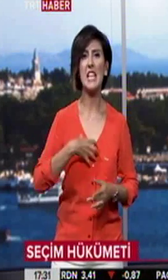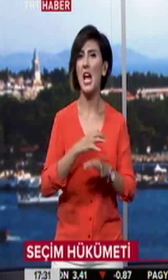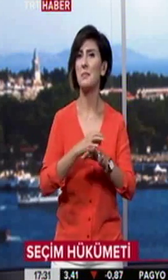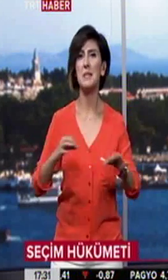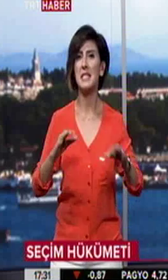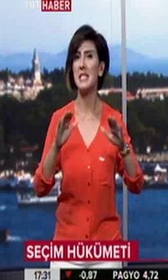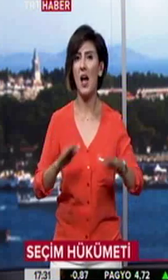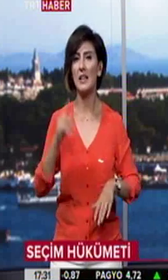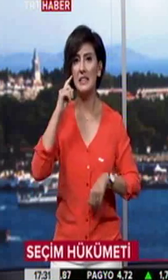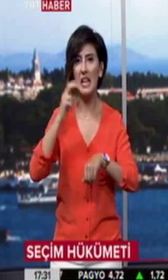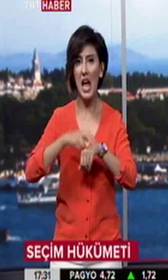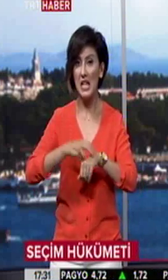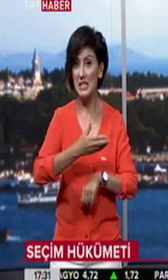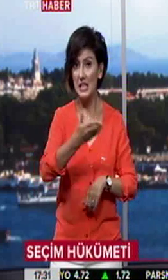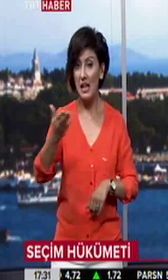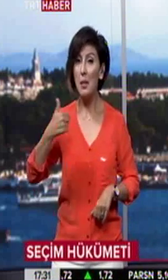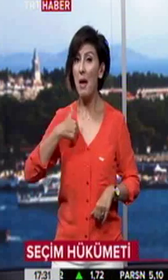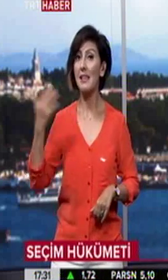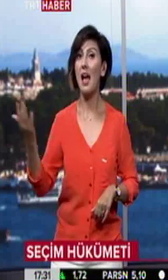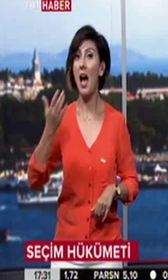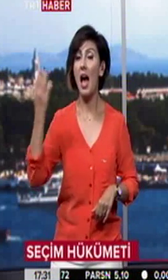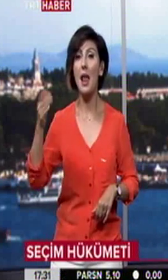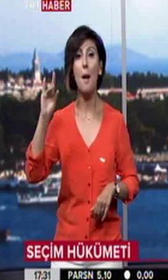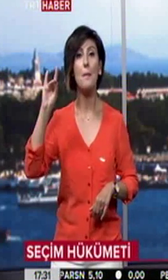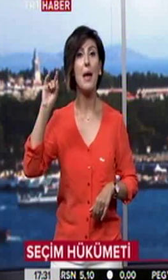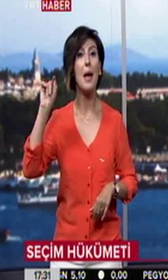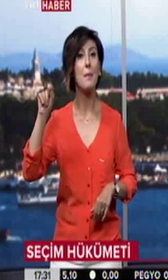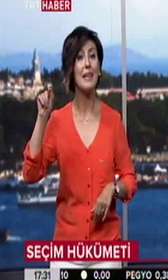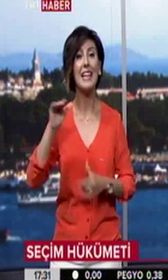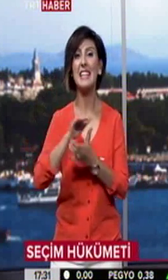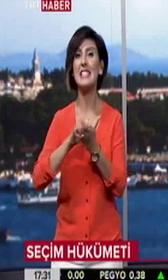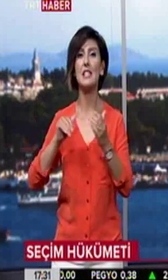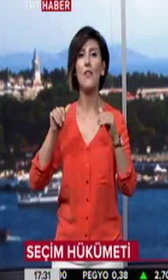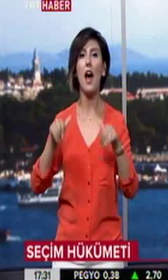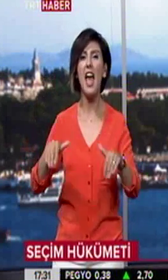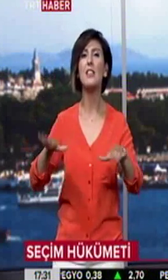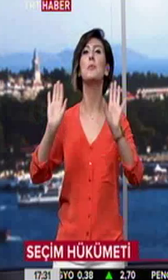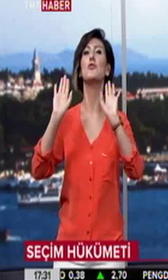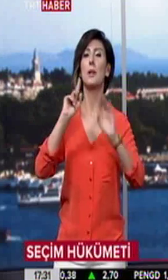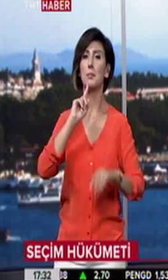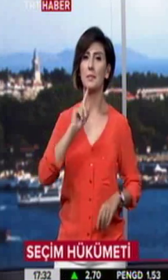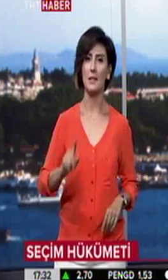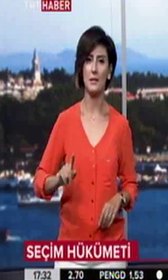sahipsiz kaldığını hatırlattı. Ben hala MHP'deyim, istifa etmeyeceğim dedi.